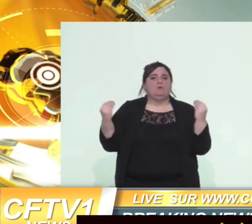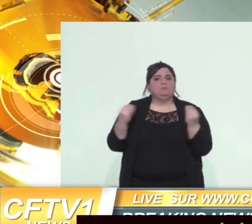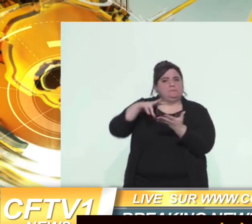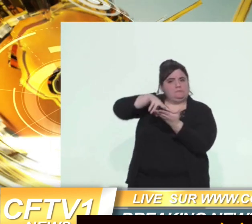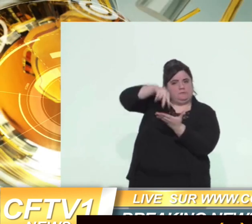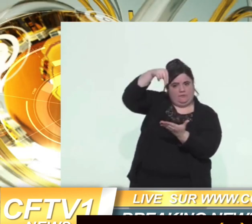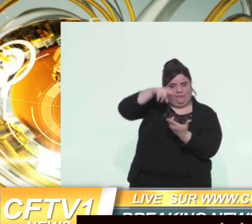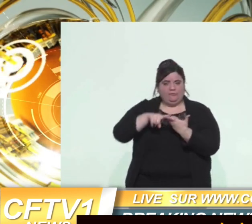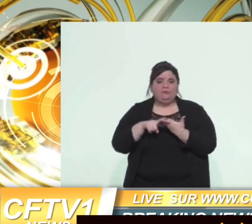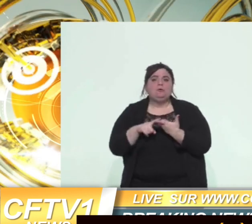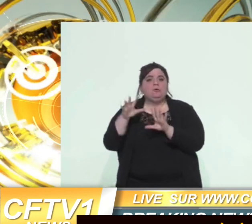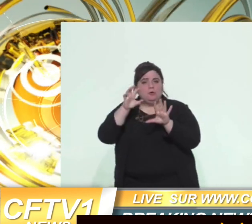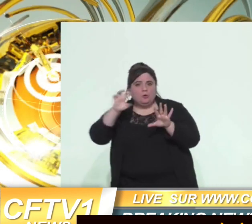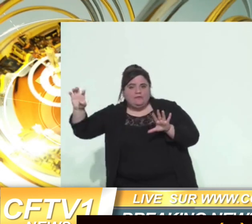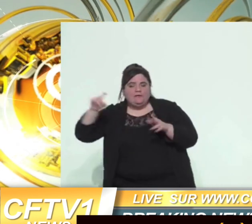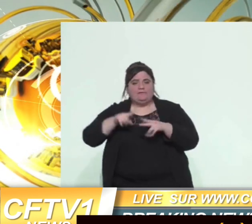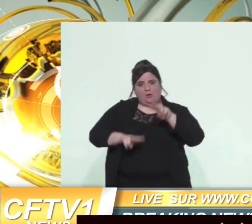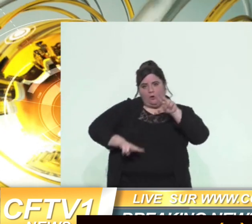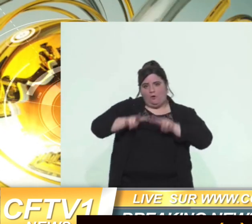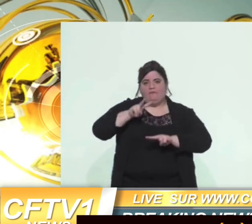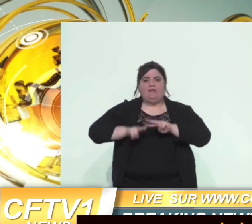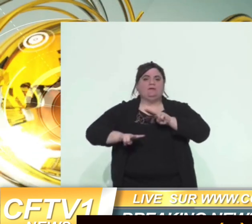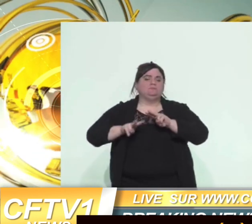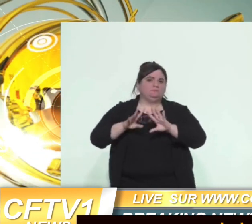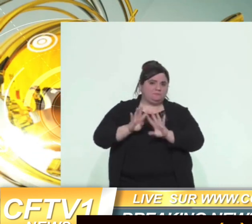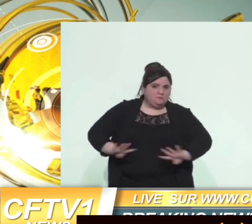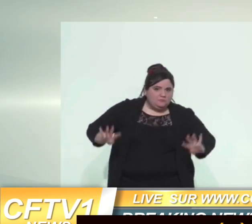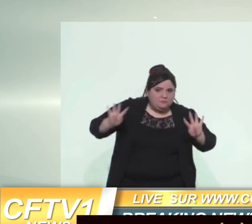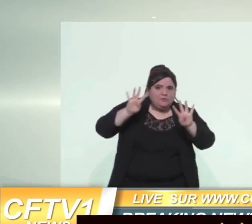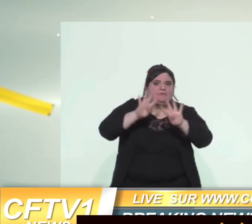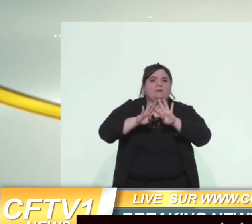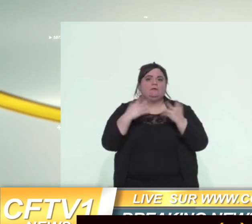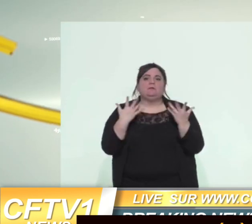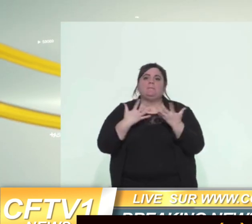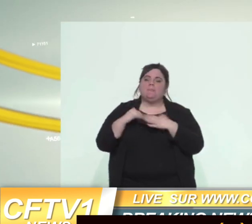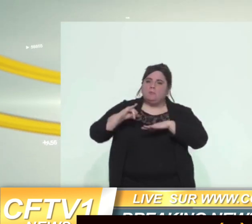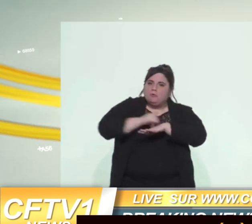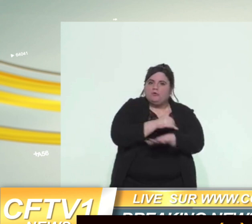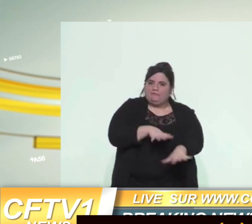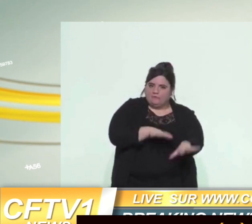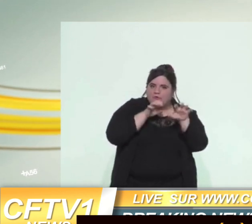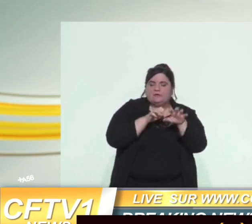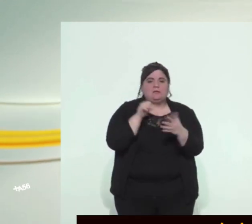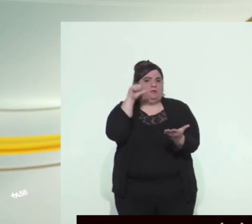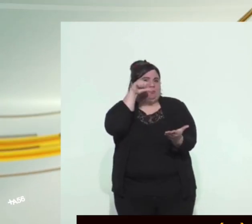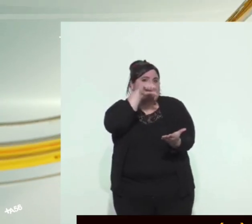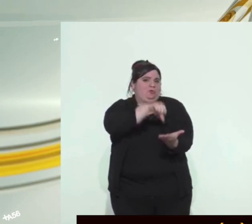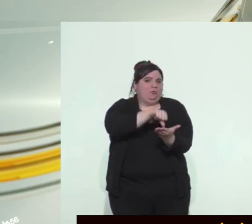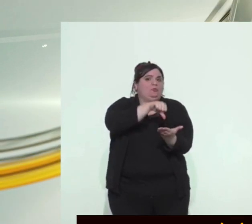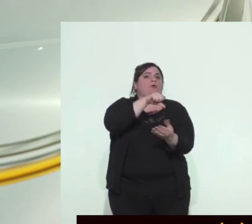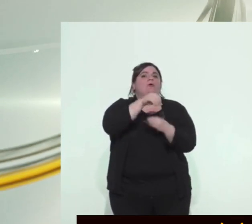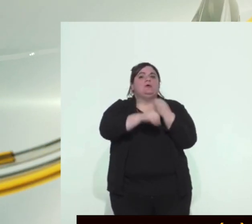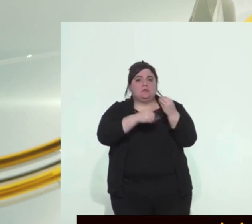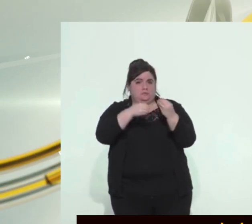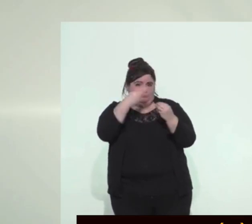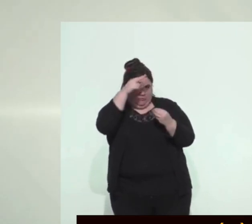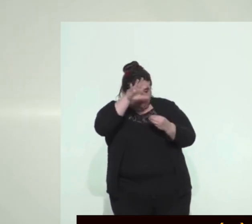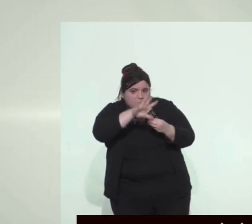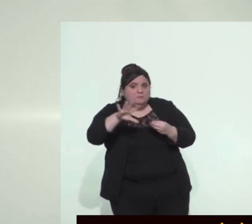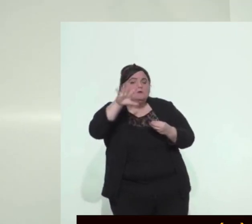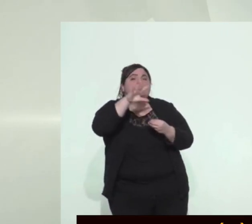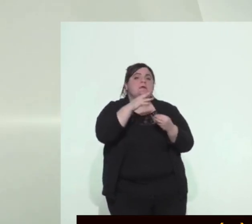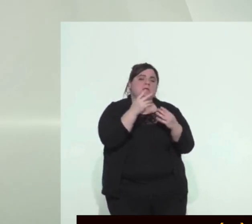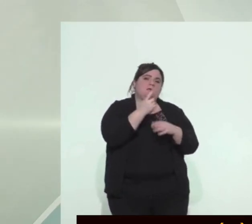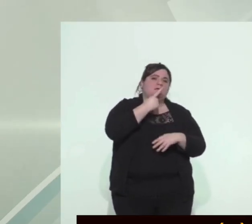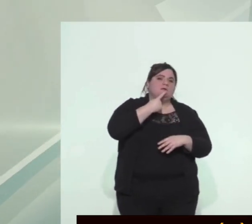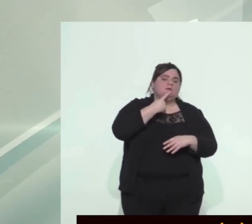Est, Auvergne-Rhône-Alpes, Bourgogne-Franche-Comté, Hauts-de-France, Centre-Val de Loire et Normandie. Et en semaine 17, donc la semaine du 19 au